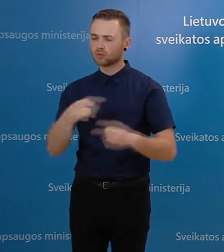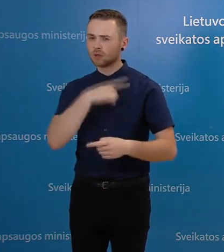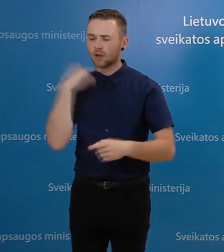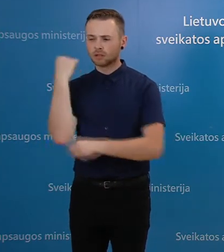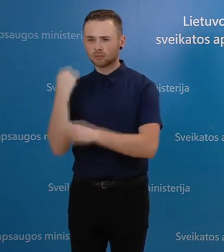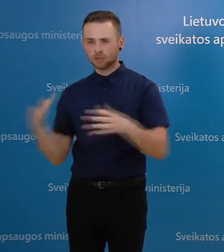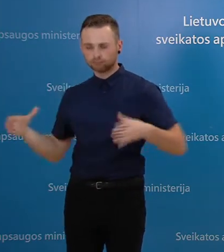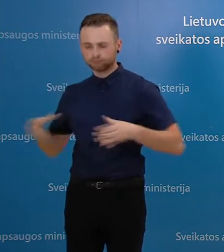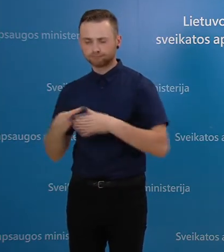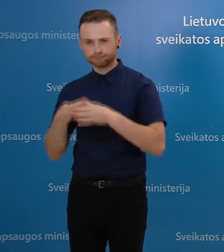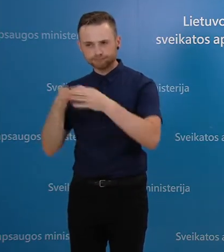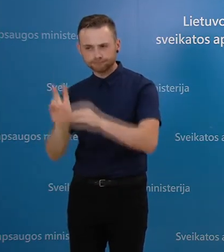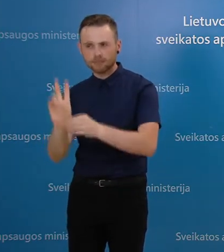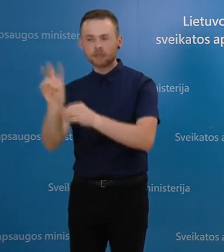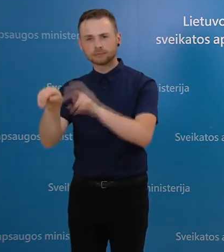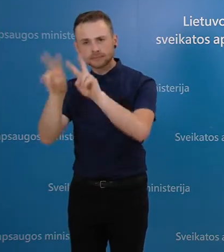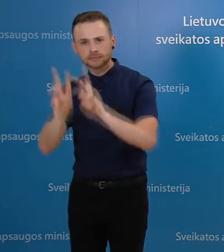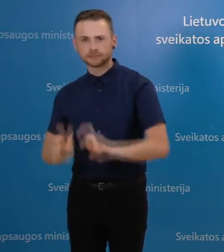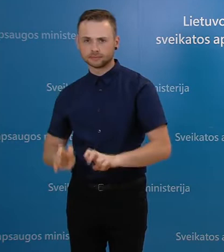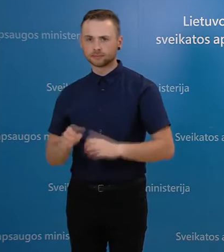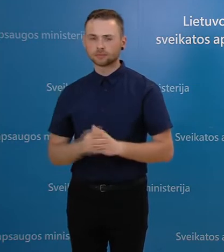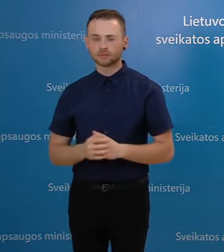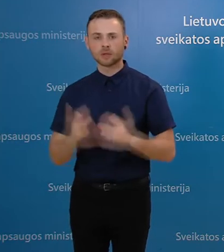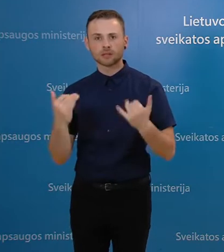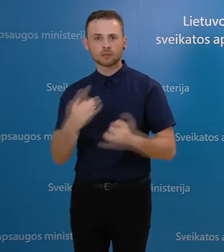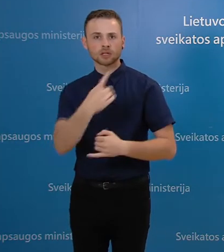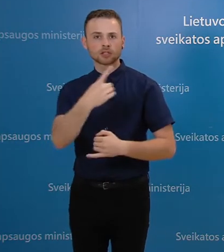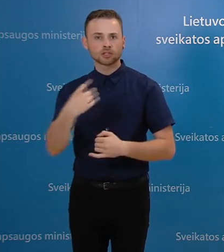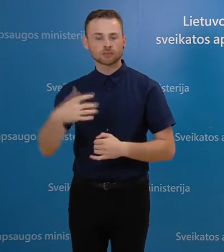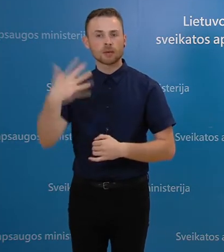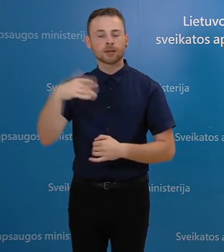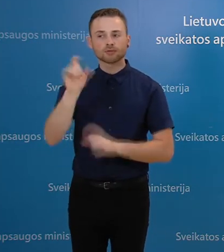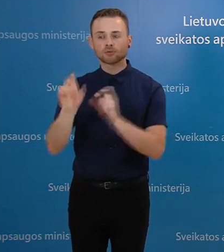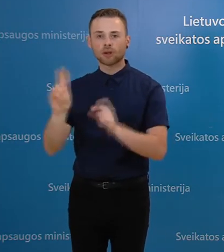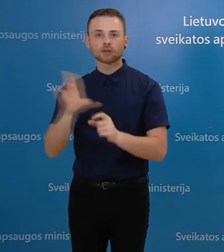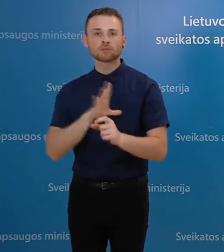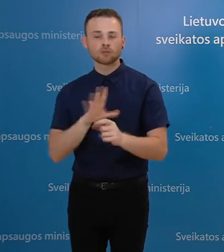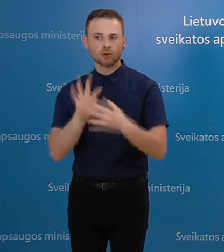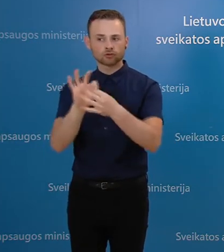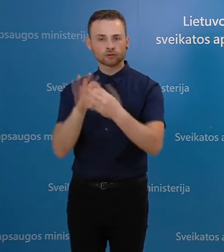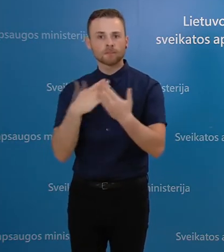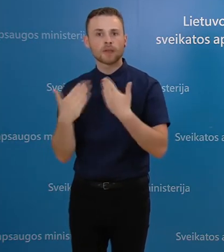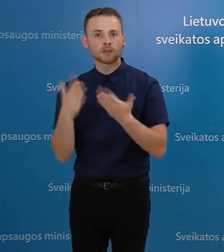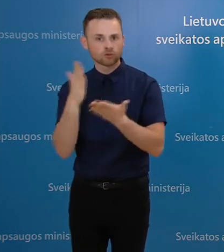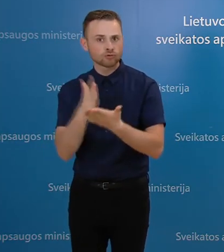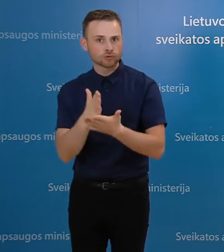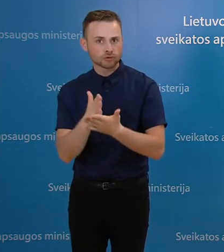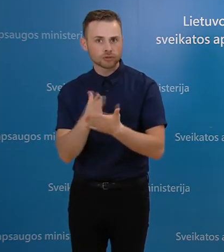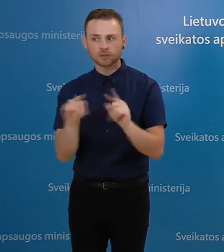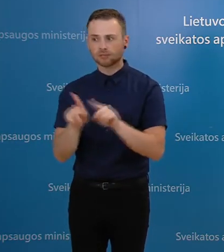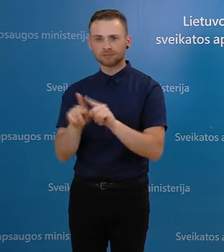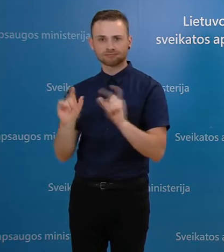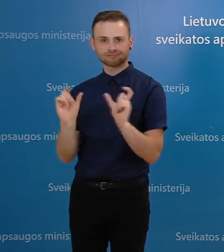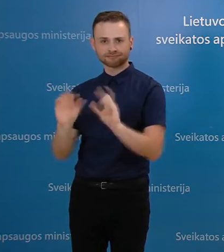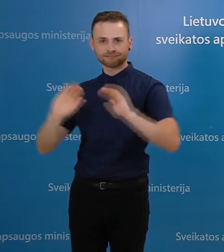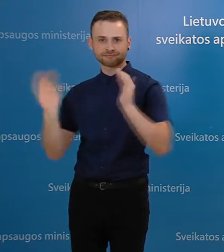yra platus, identifikuota yra daugiau nei 150 sąlytį turėjusių asmenų, iš jų izoliuota yra